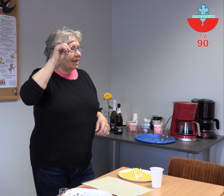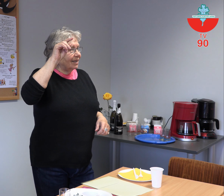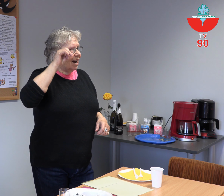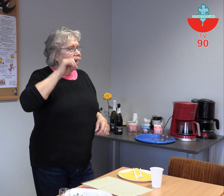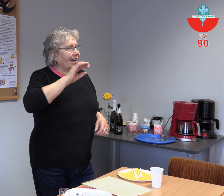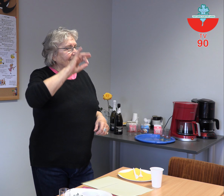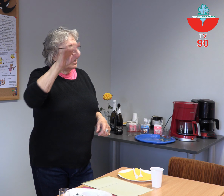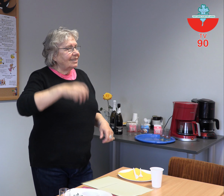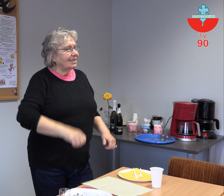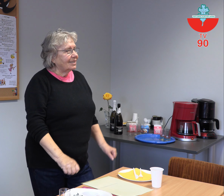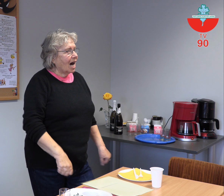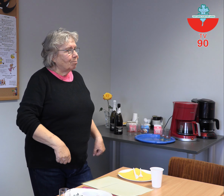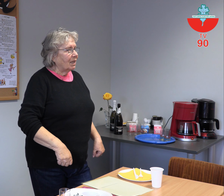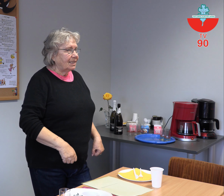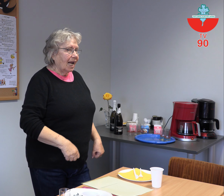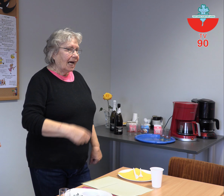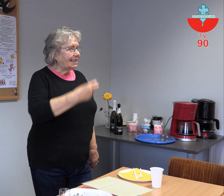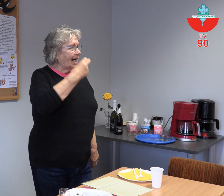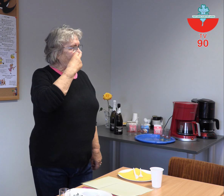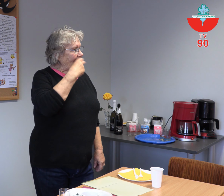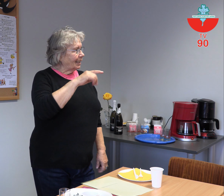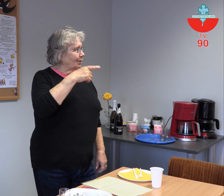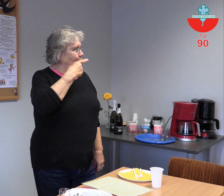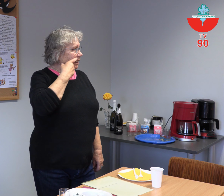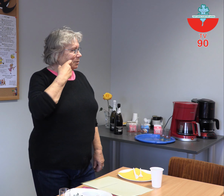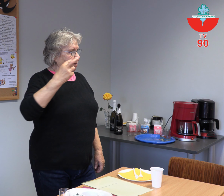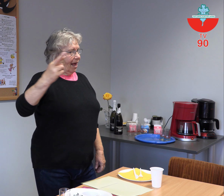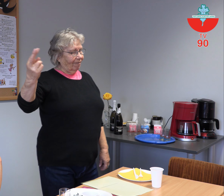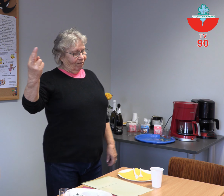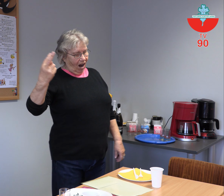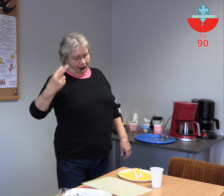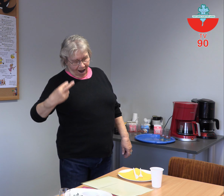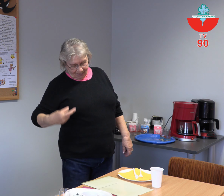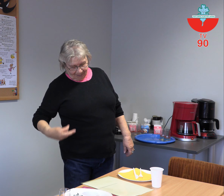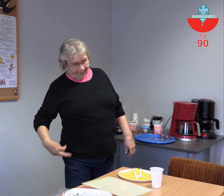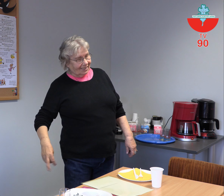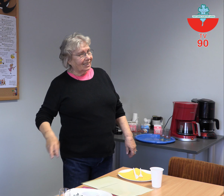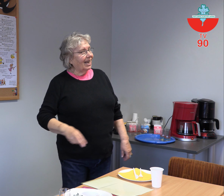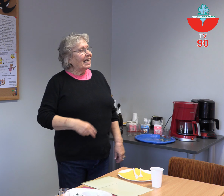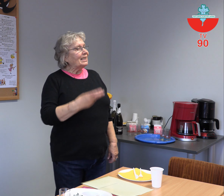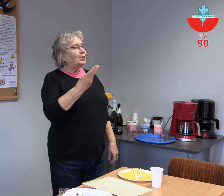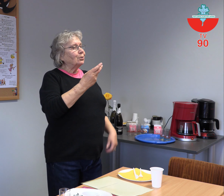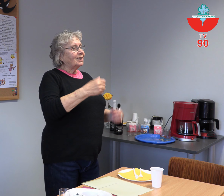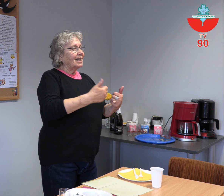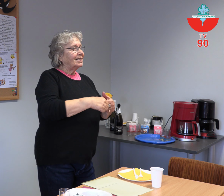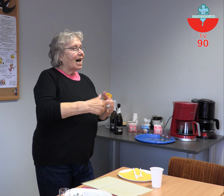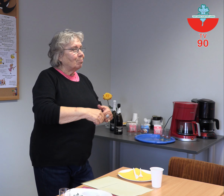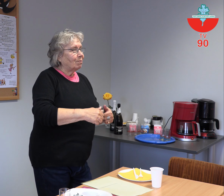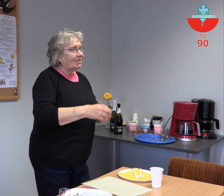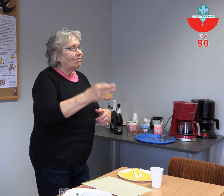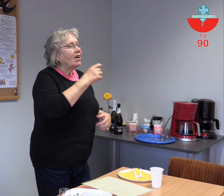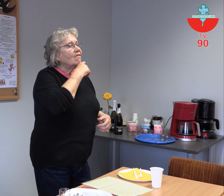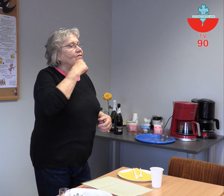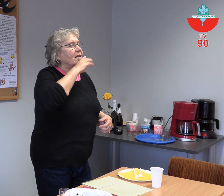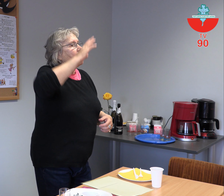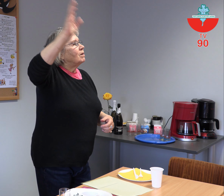ja käisin saapad jalas ja nägin, kuidas mehed vaatasid. Niisugused saapad